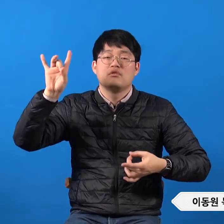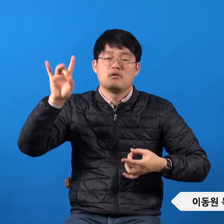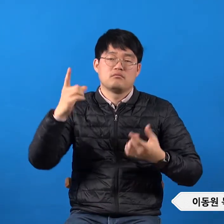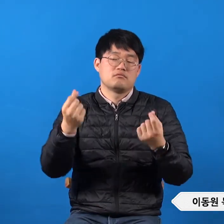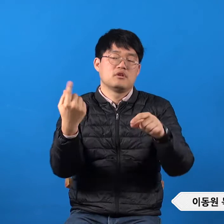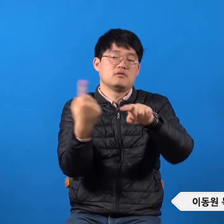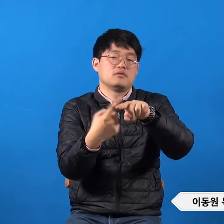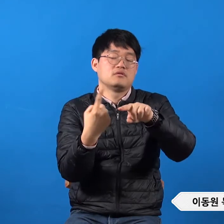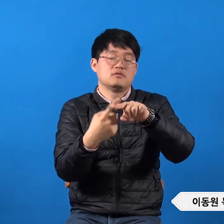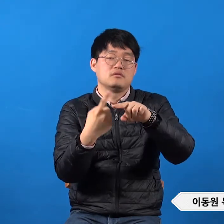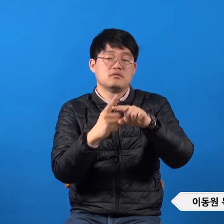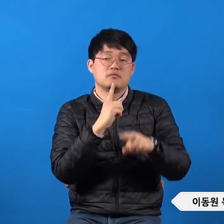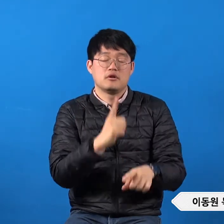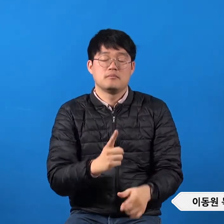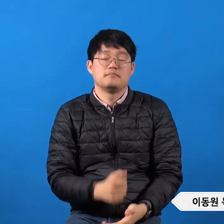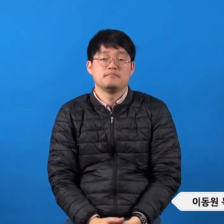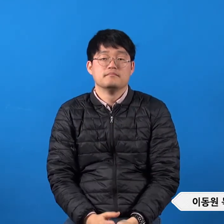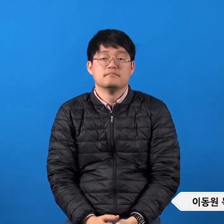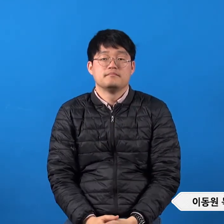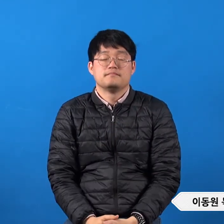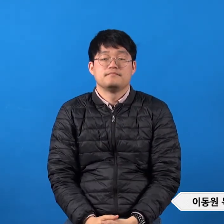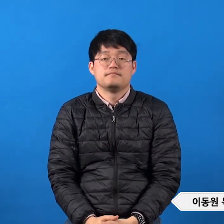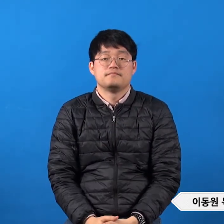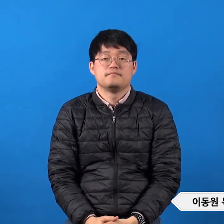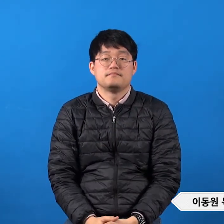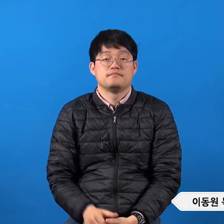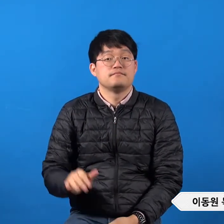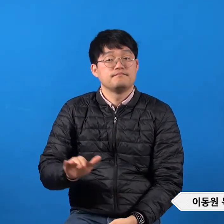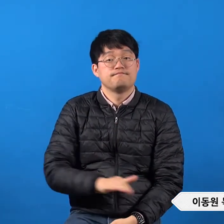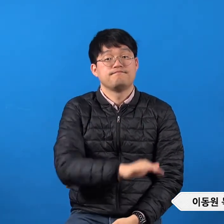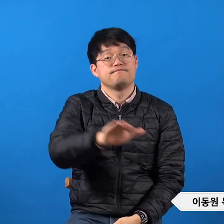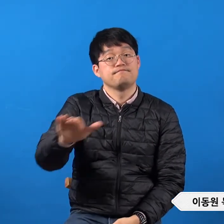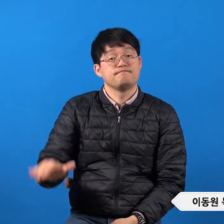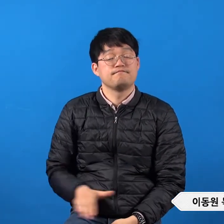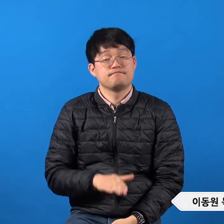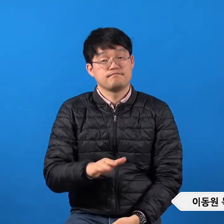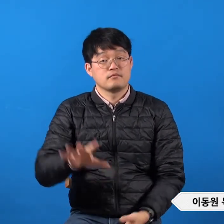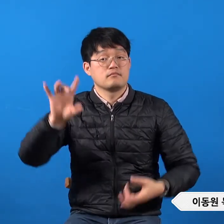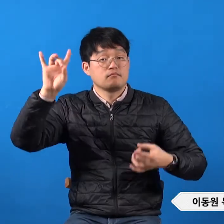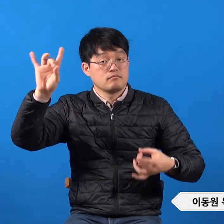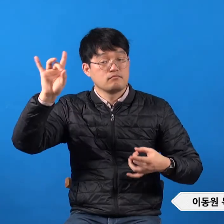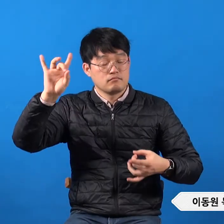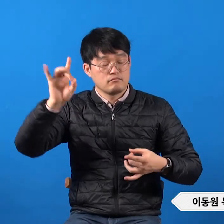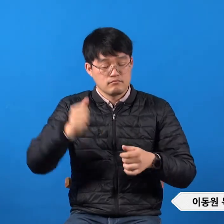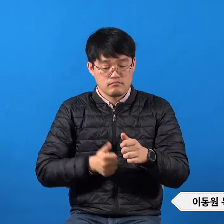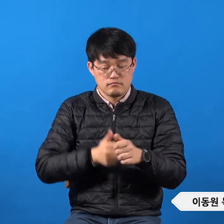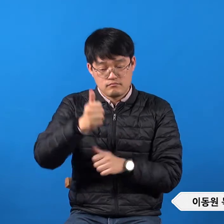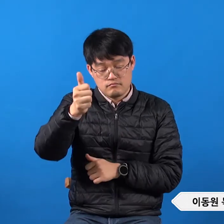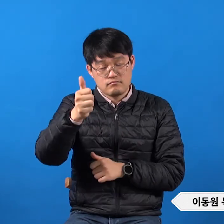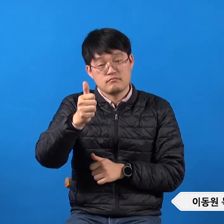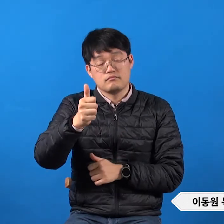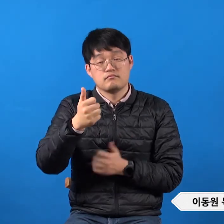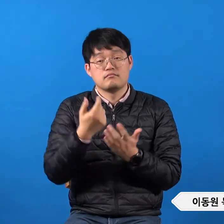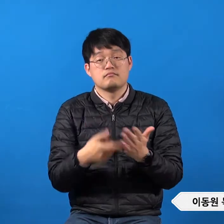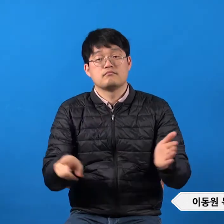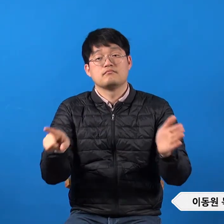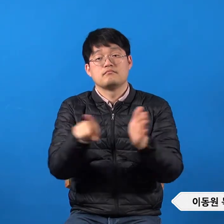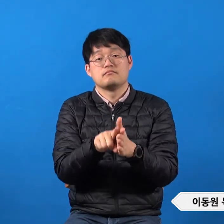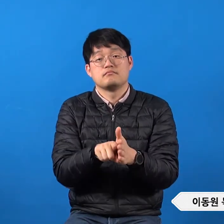거의 우상이 되는 거예요. 그것이 우상이에요. 네. 자, 우리가 이런 우상들을 극복하기